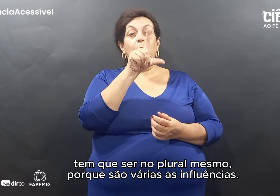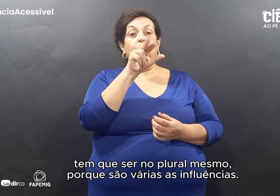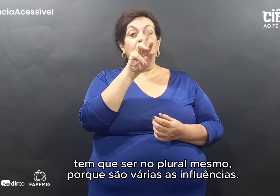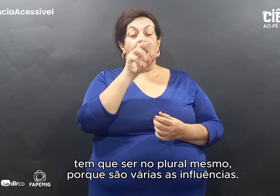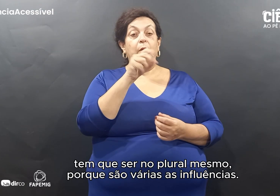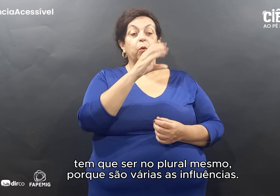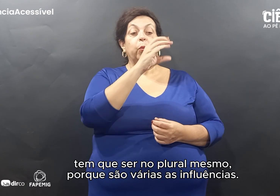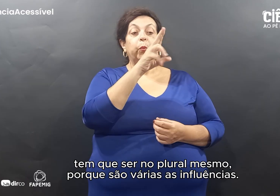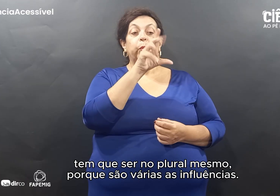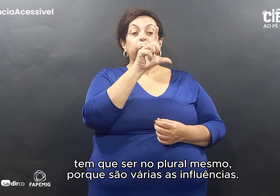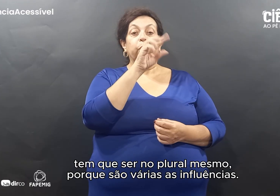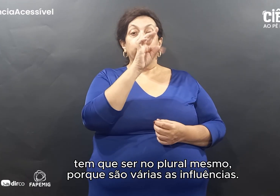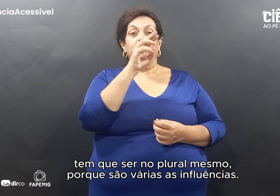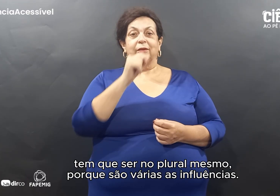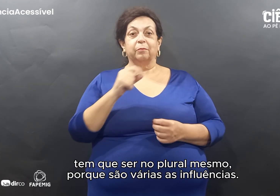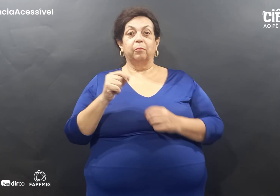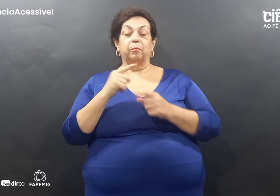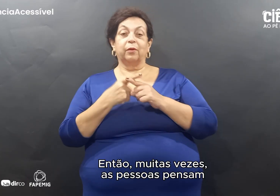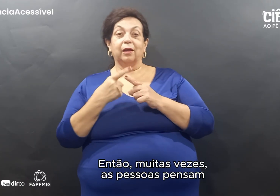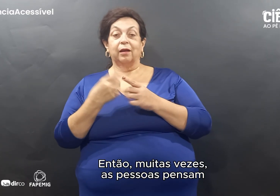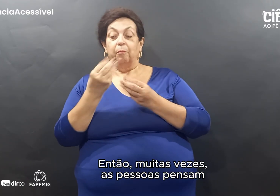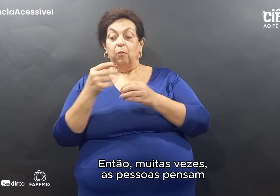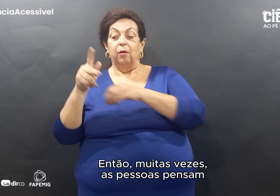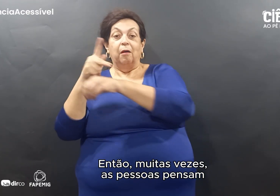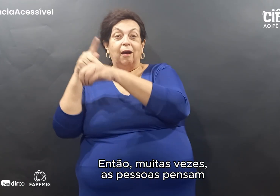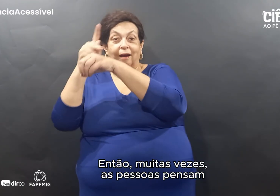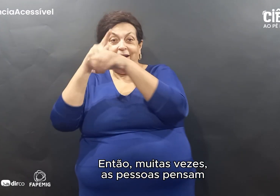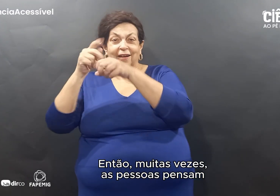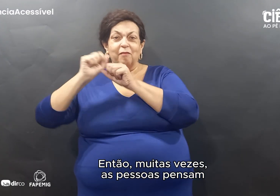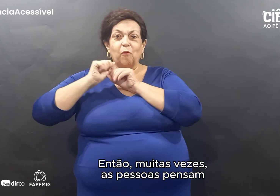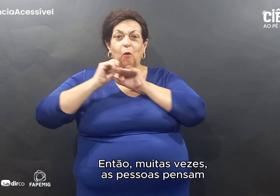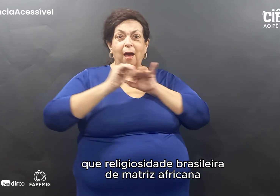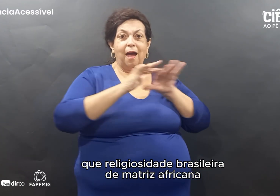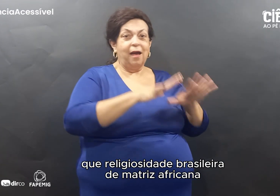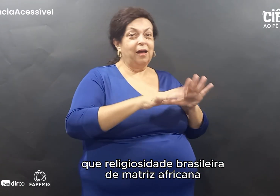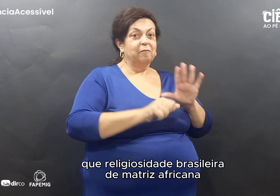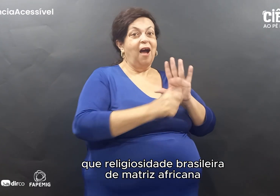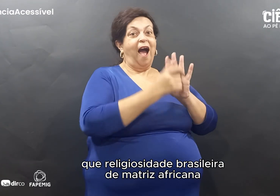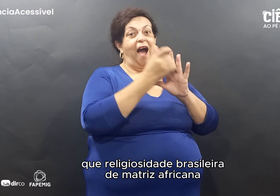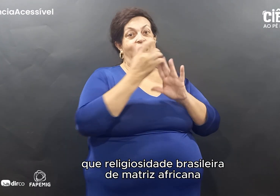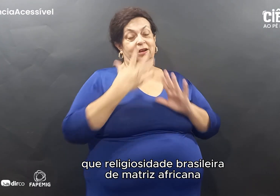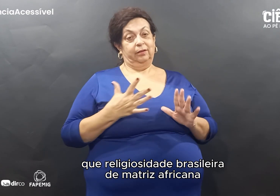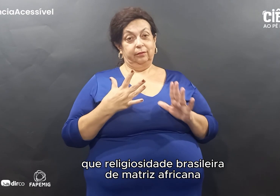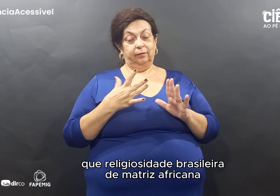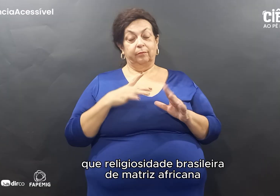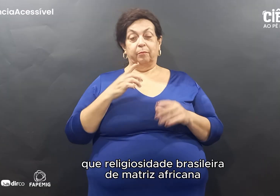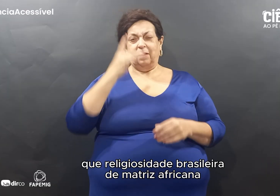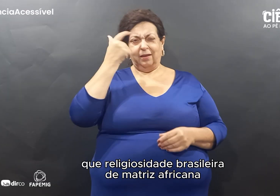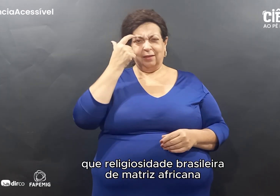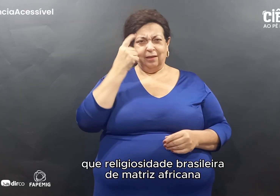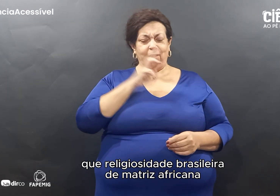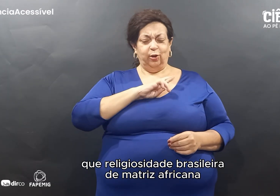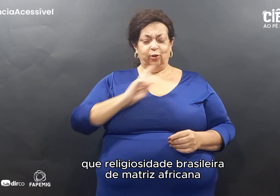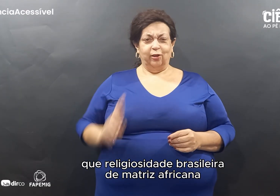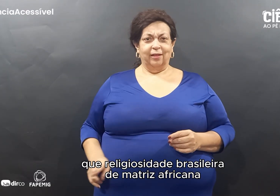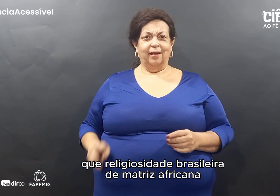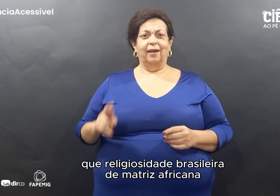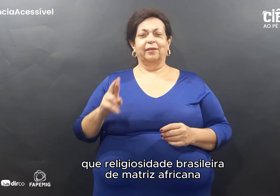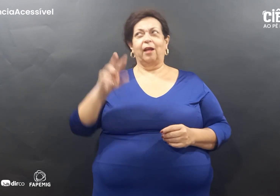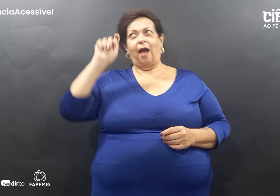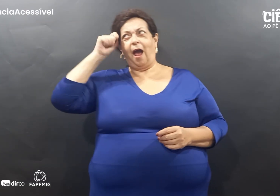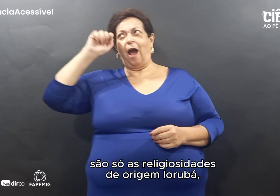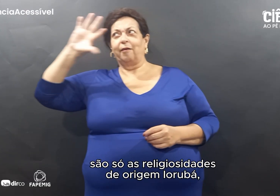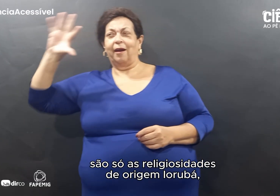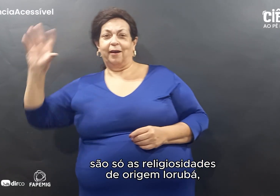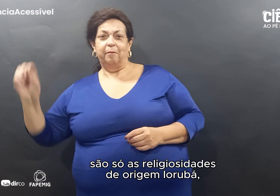porque são várias as influências. Então, muitas vezes as pessoas pensam que religiosidade brasileira de matriz